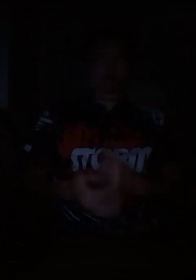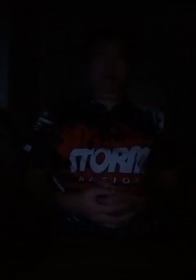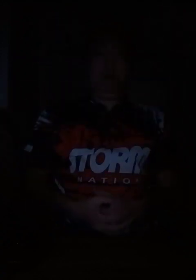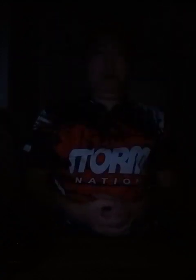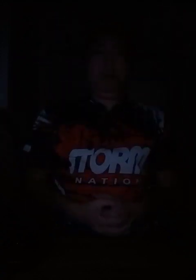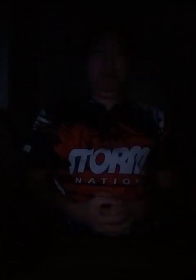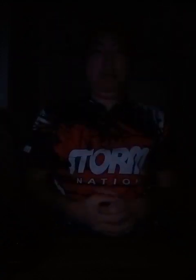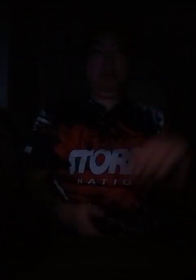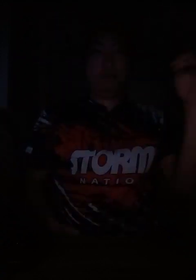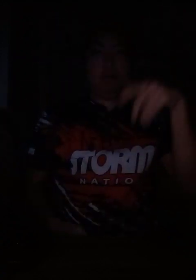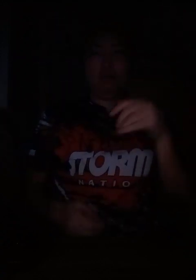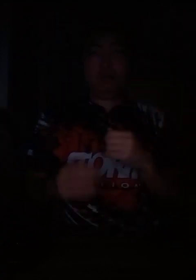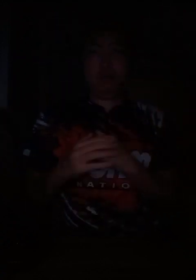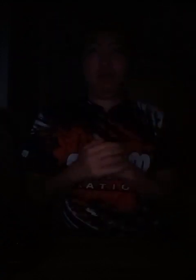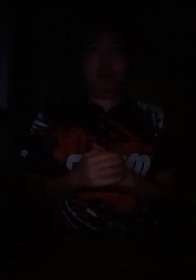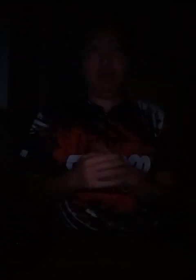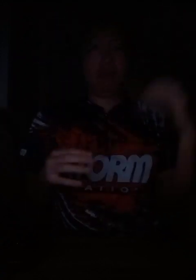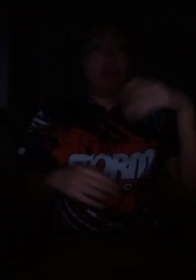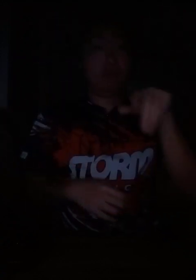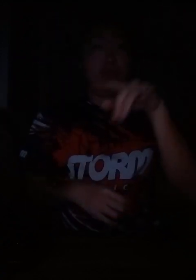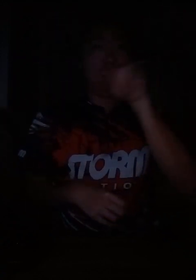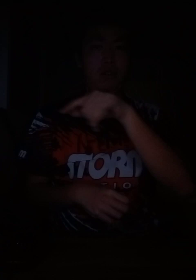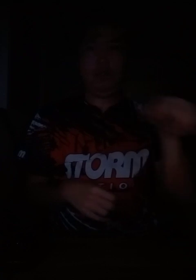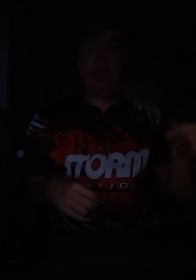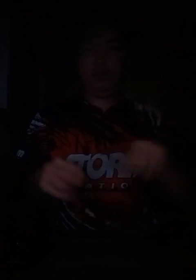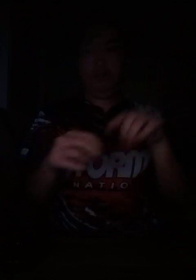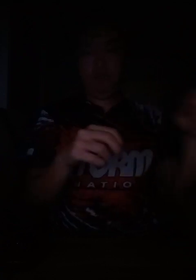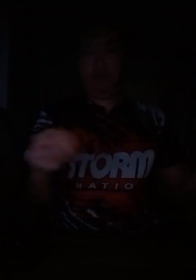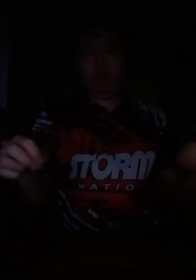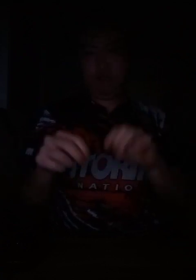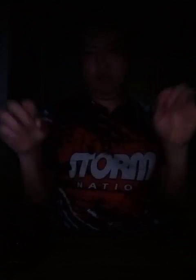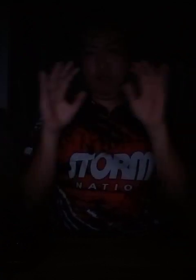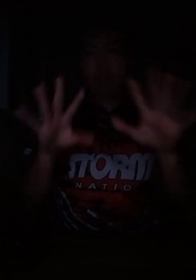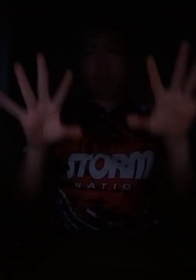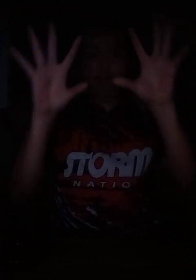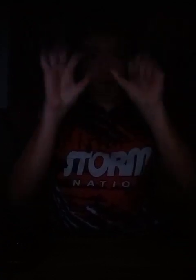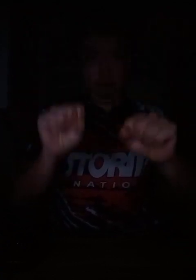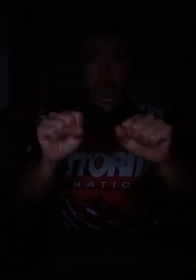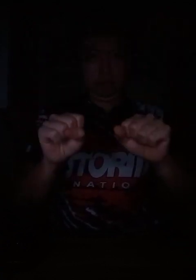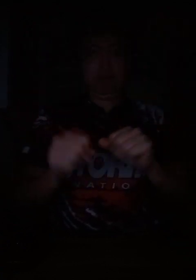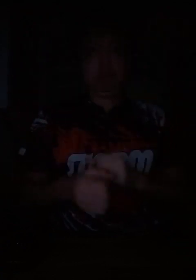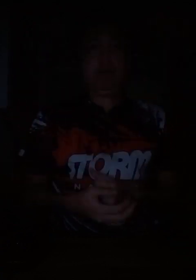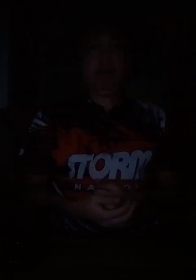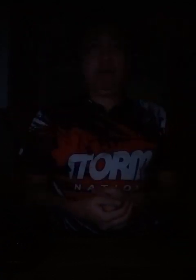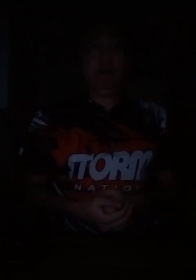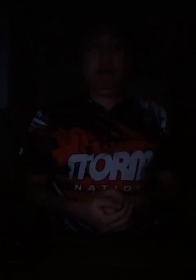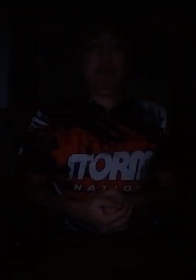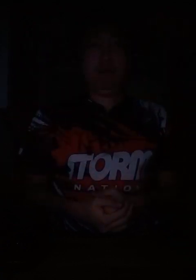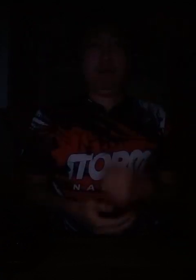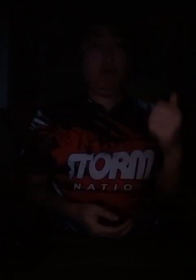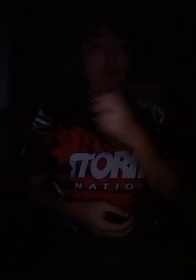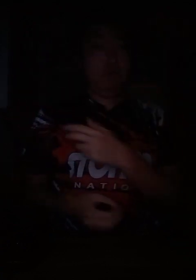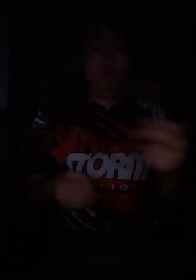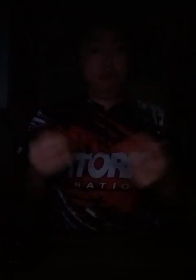현장에 도착한 견인기사가 진화에 나서면서 불은 10분 만에 꺼졌습니다. 트렁크 쪽에서 불이 나고